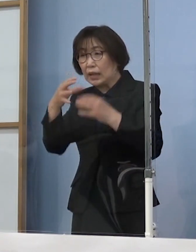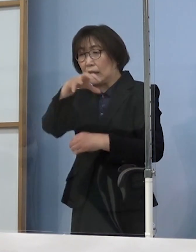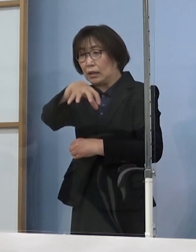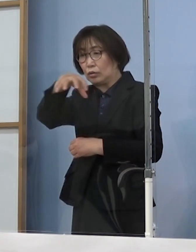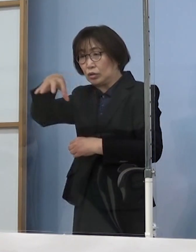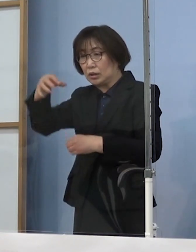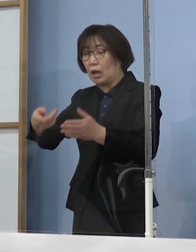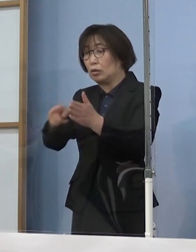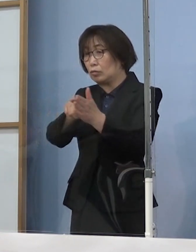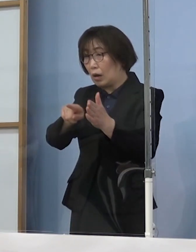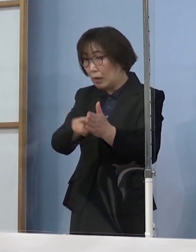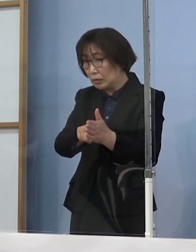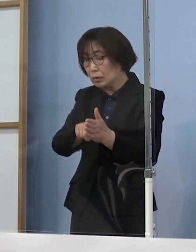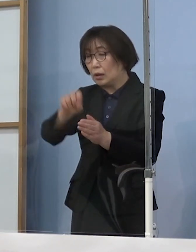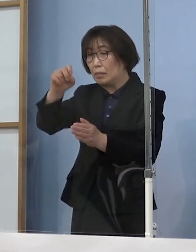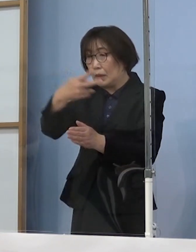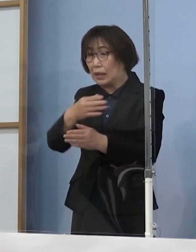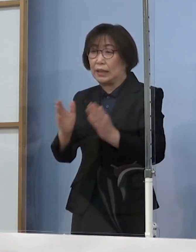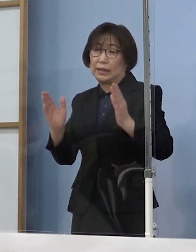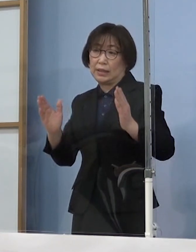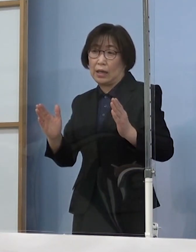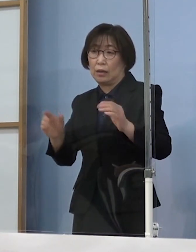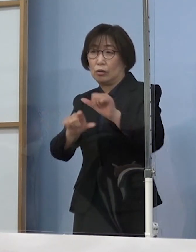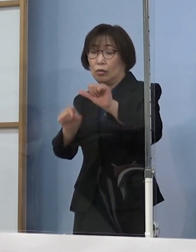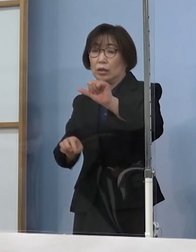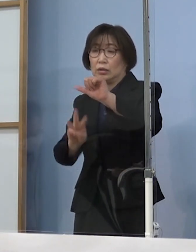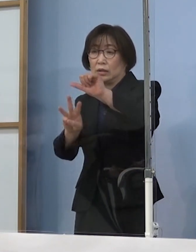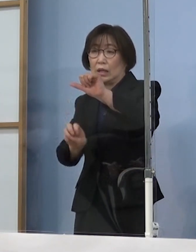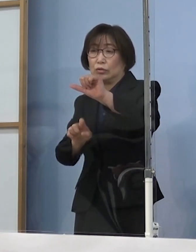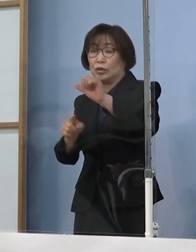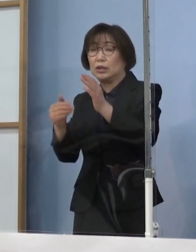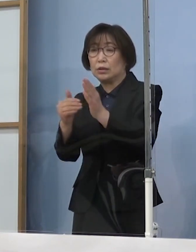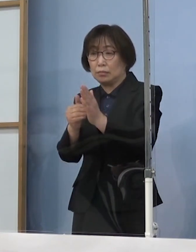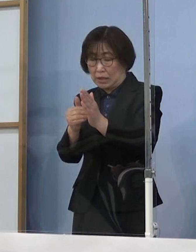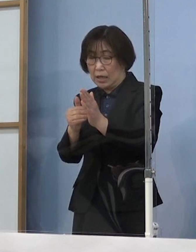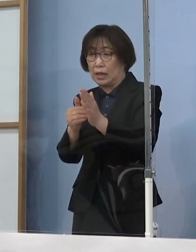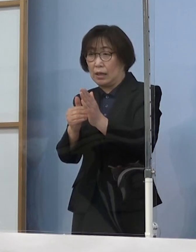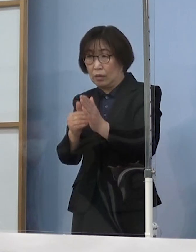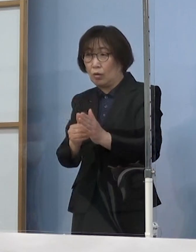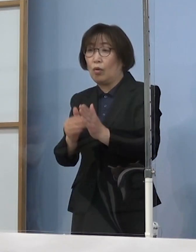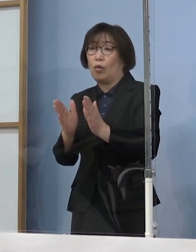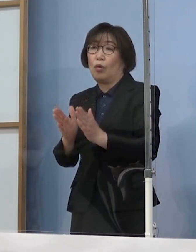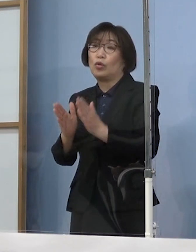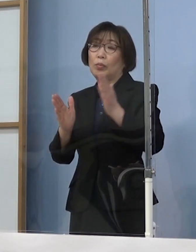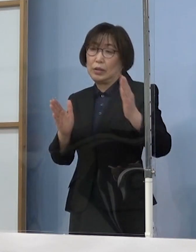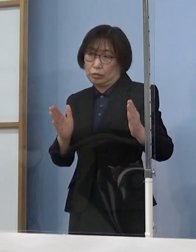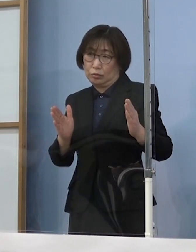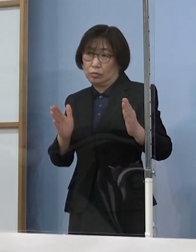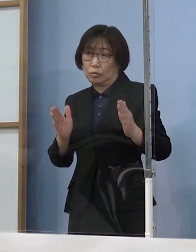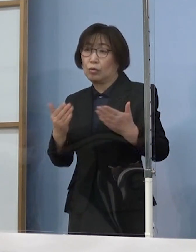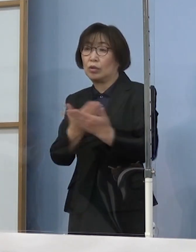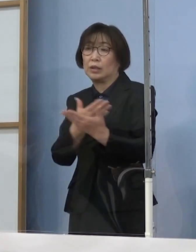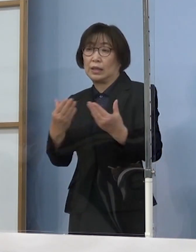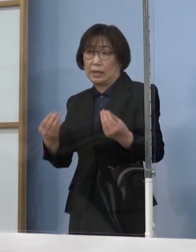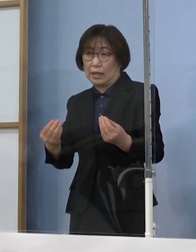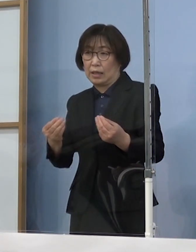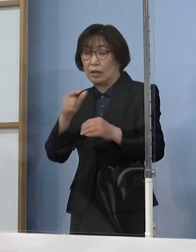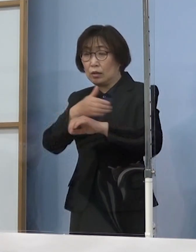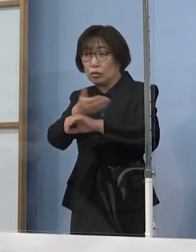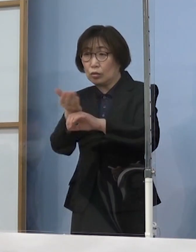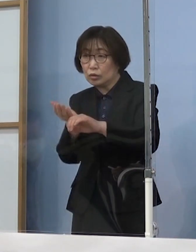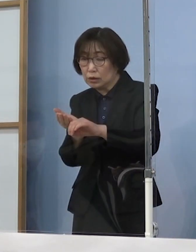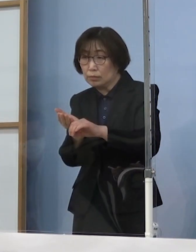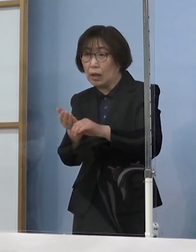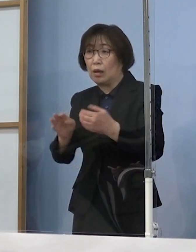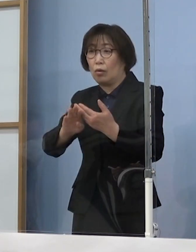あるいは期間が5月の31日まで延長となったところではありますが、徳島をはじめ茨